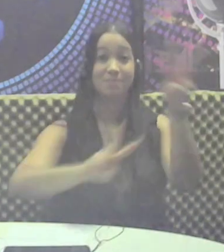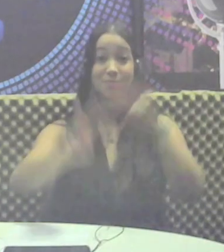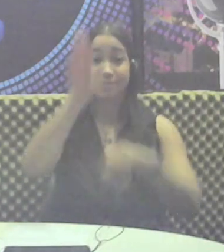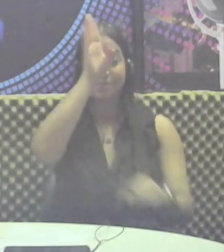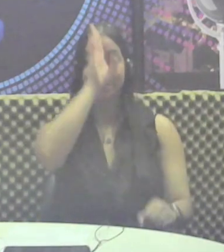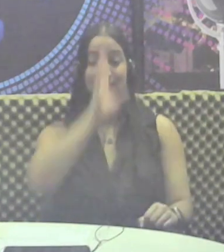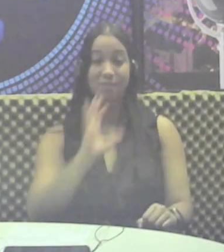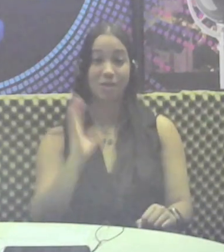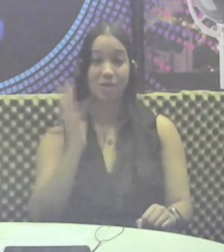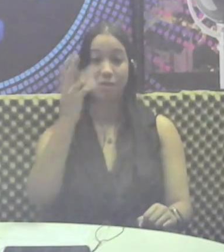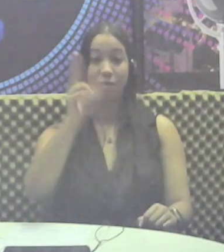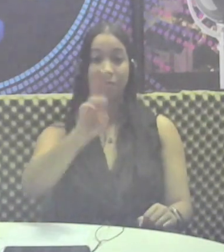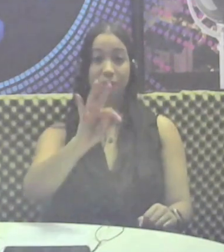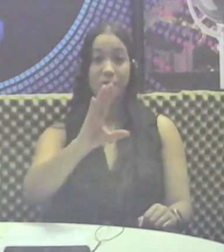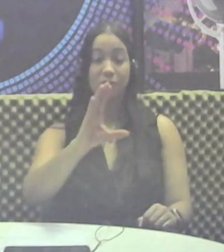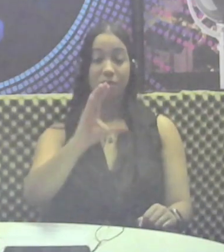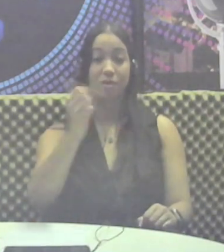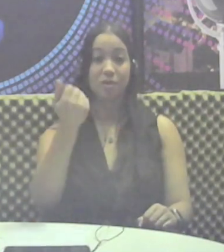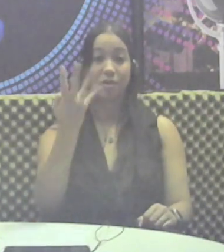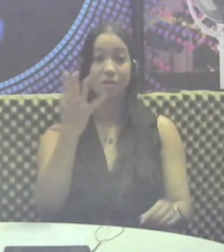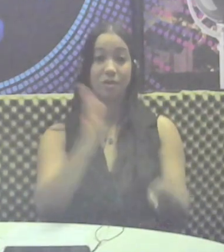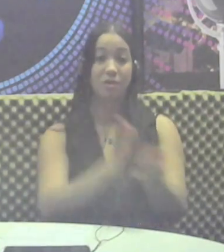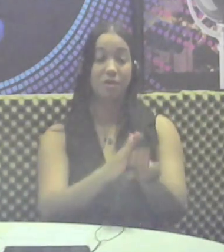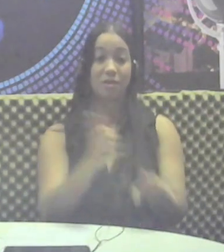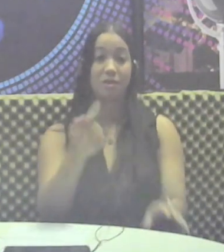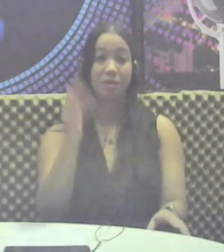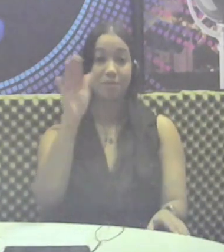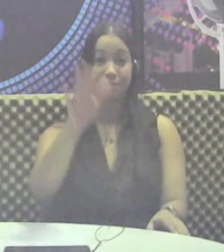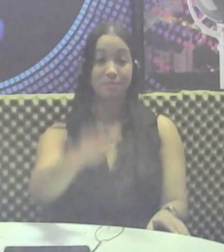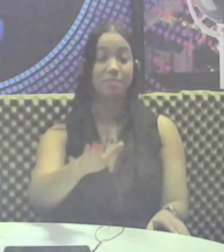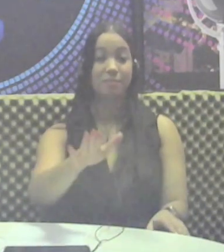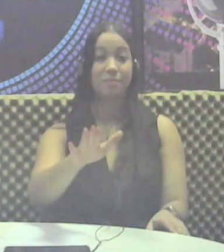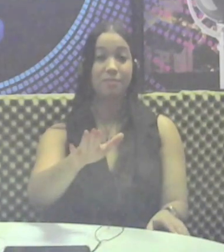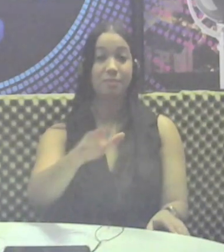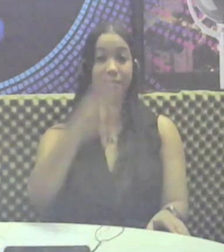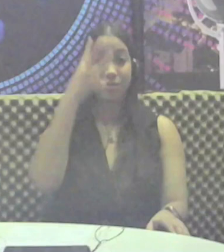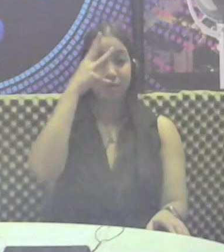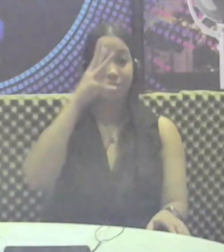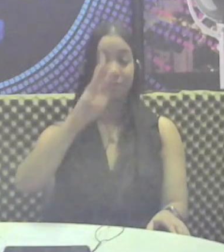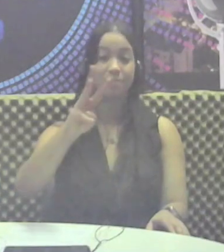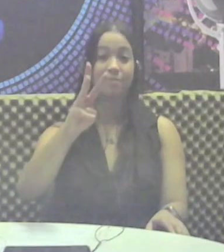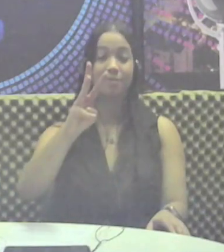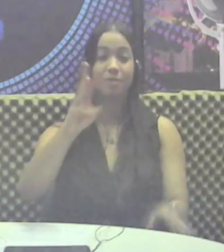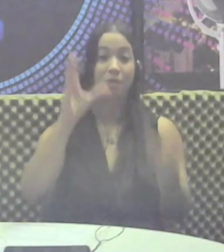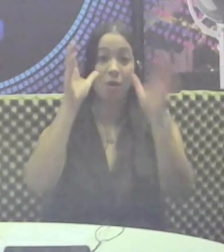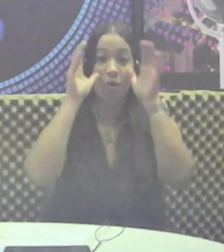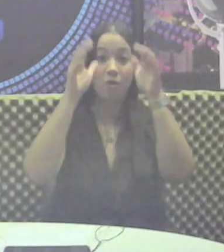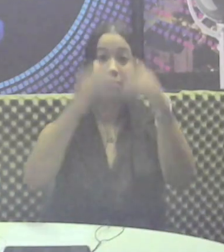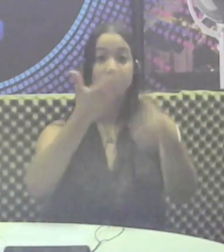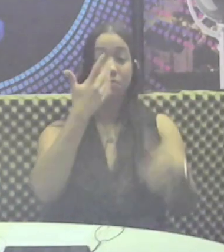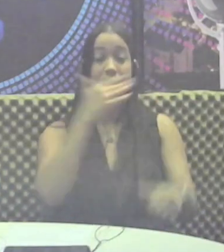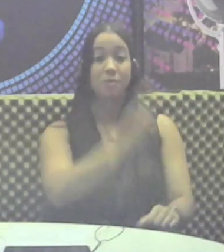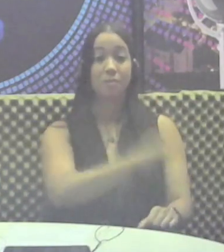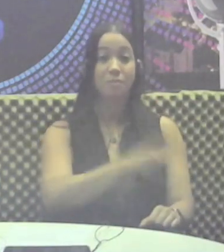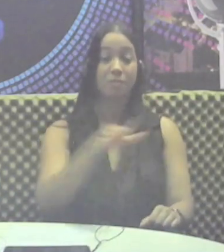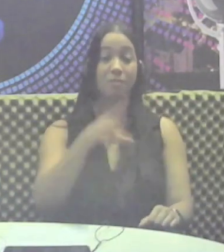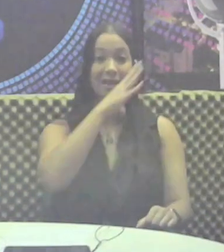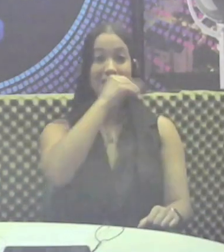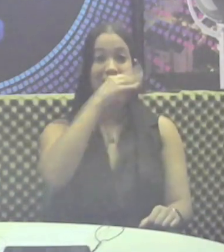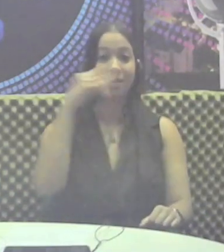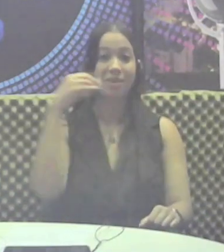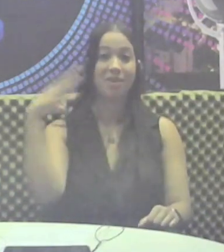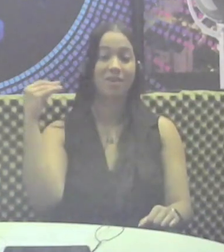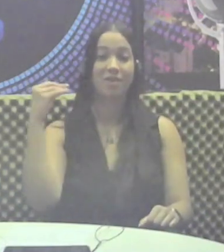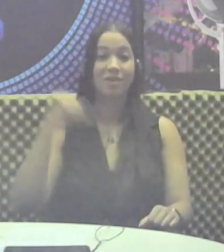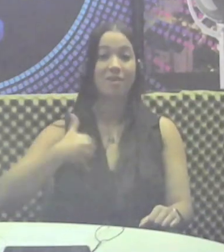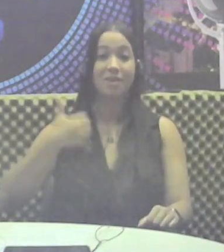gratuita acontece no UTC das 2 às 5 da tarde, nos 3 dias, e é voltada a crianças e adolescentes das